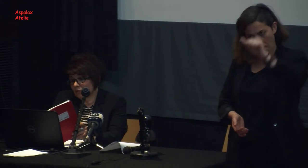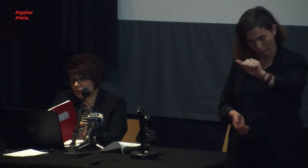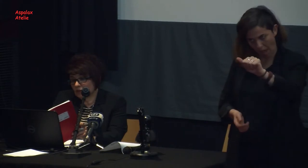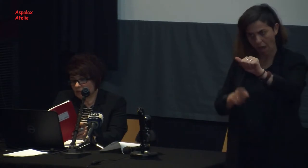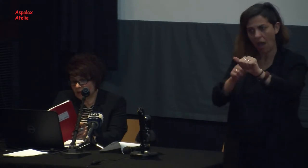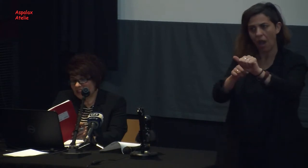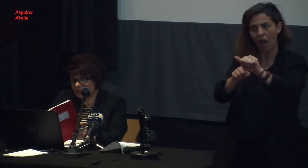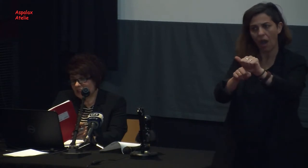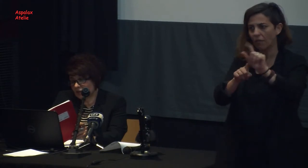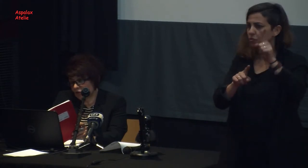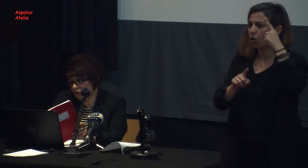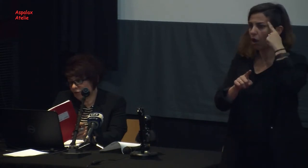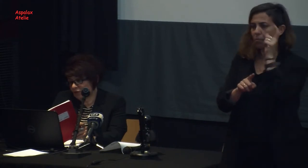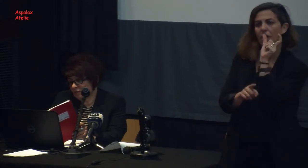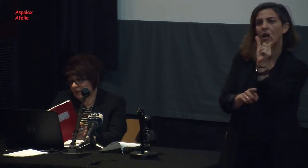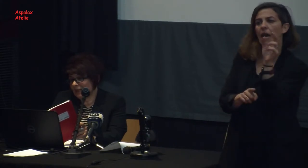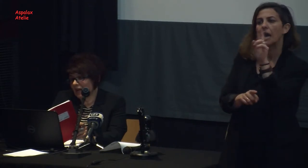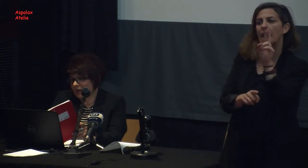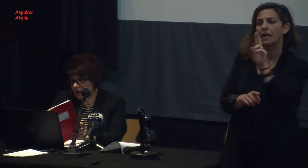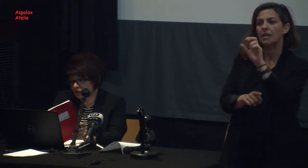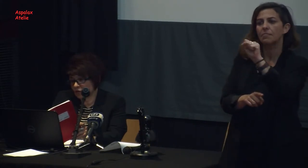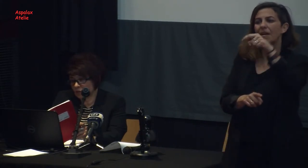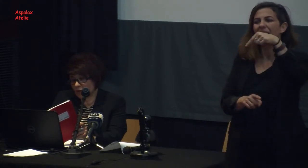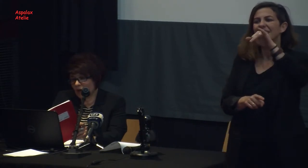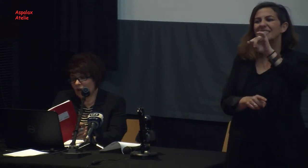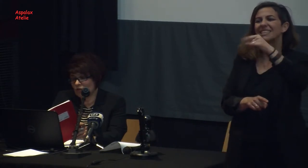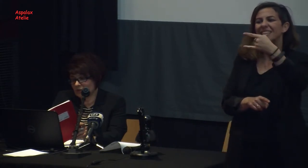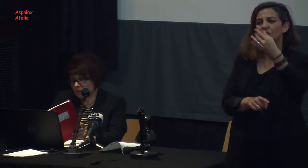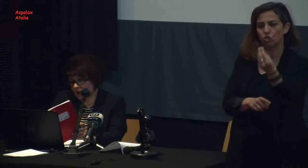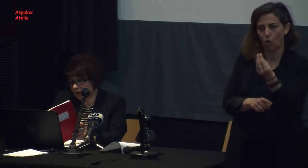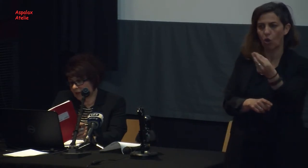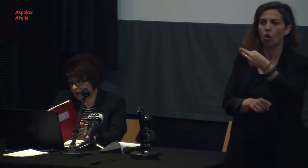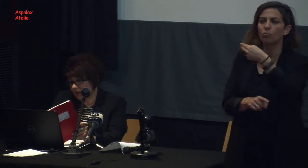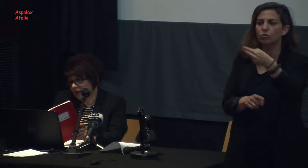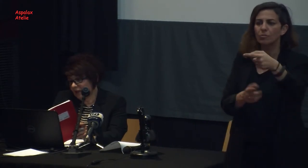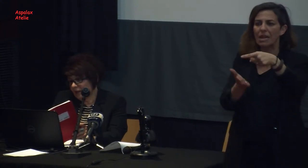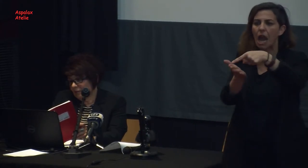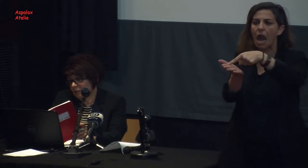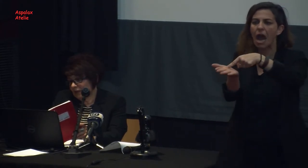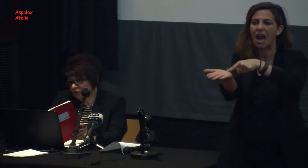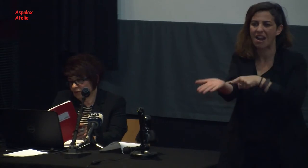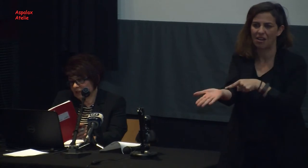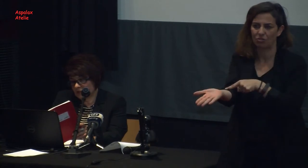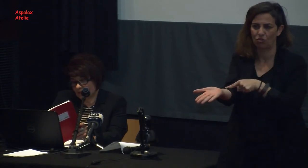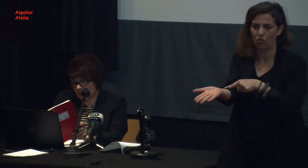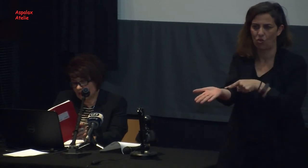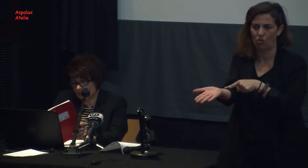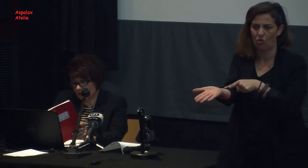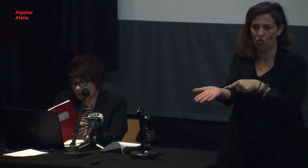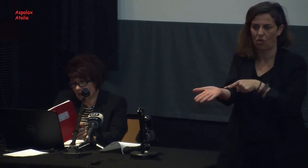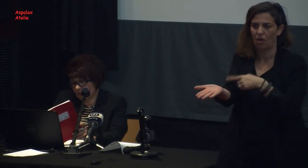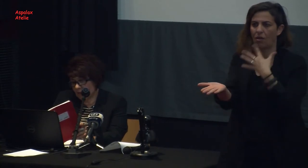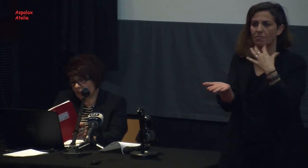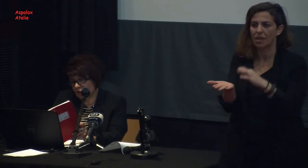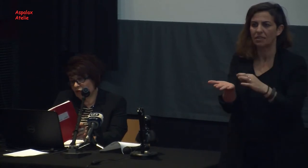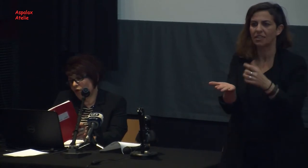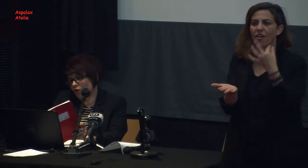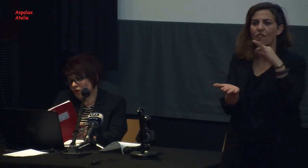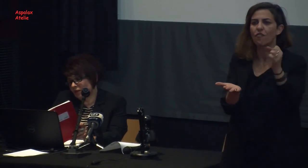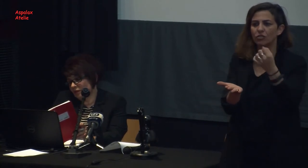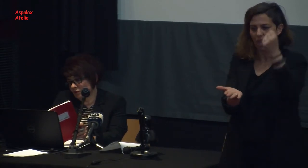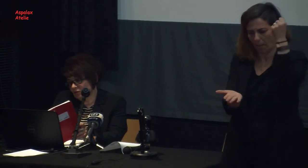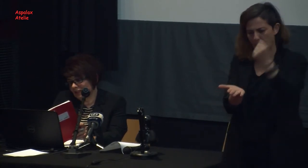προέρχεται από το ρήμα «στίζω», που σημαίνει «χαράσω», «προκαλώ σημάδι», «με πειρακτωμένη σφραγίδα»,